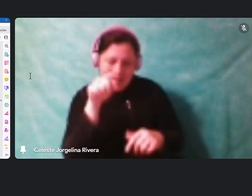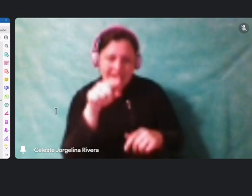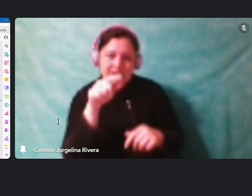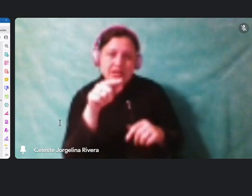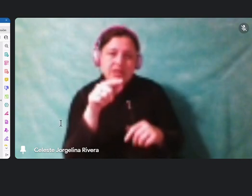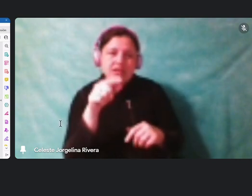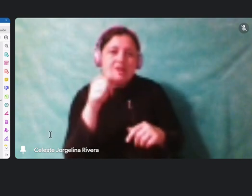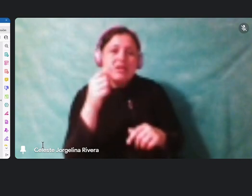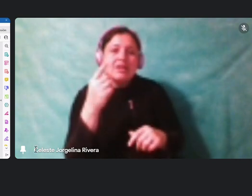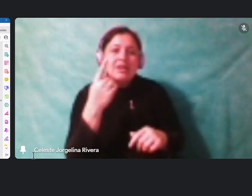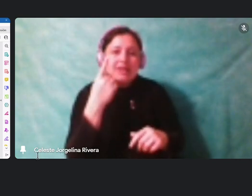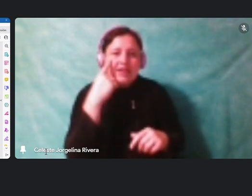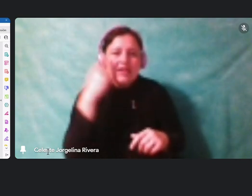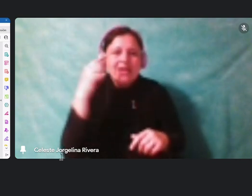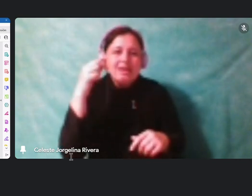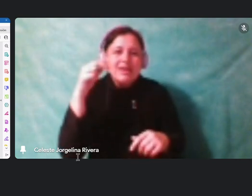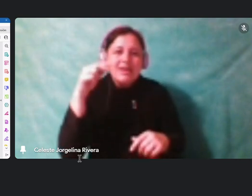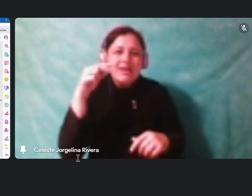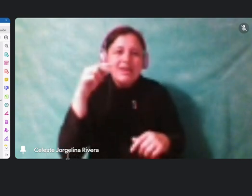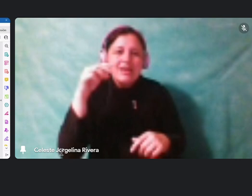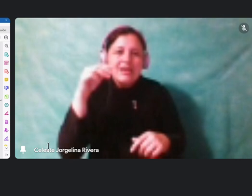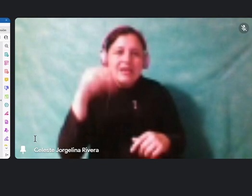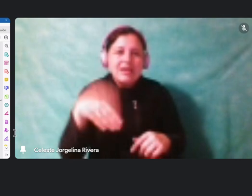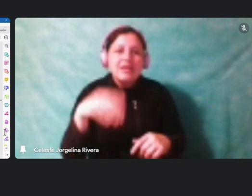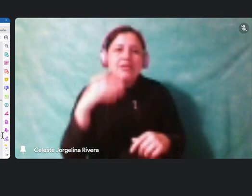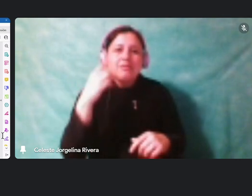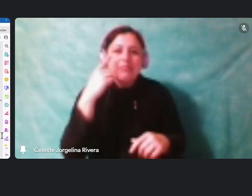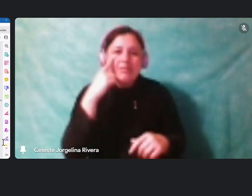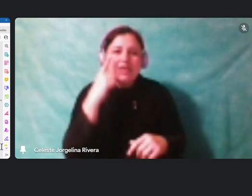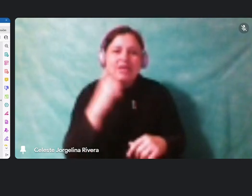Imitating. Sí. Que sería imitar. Sí. Y